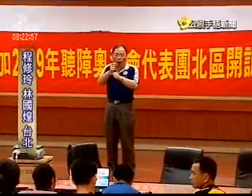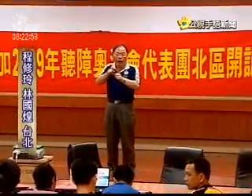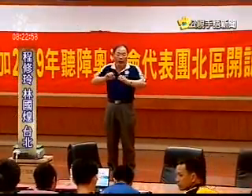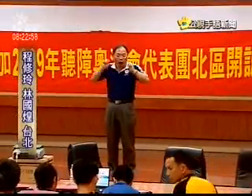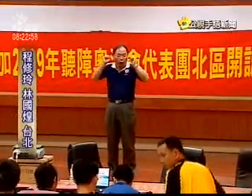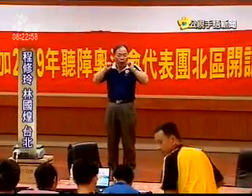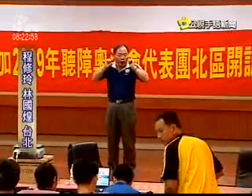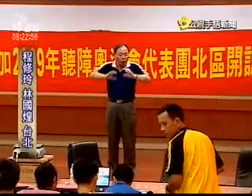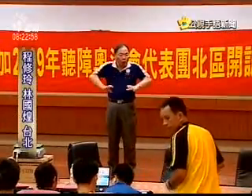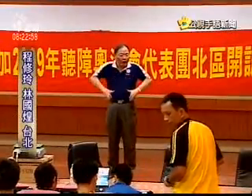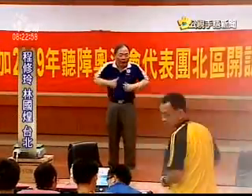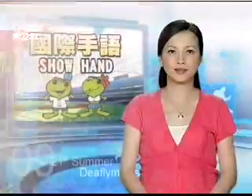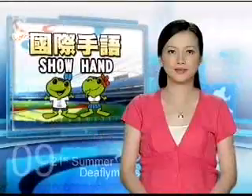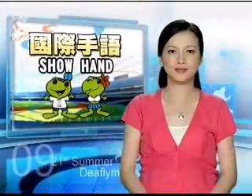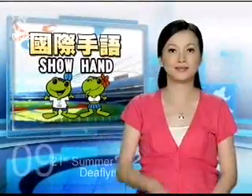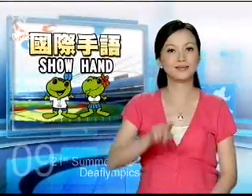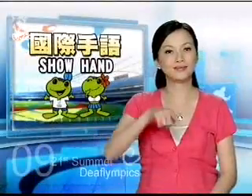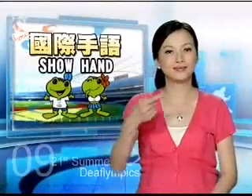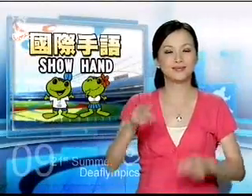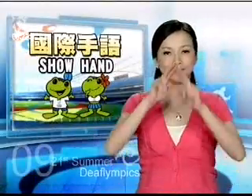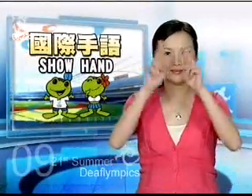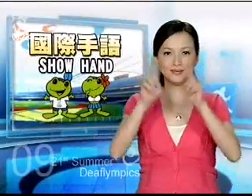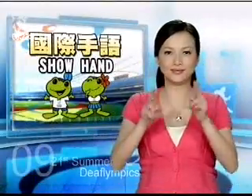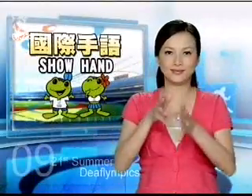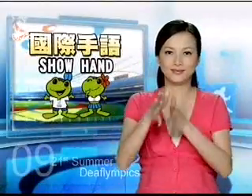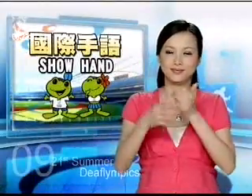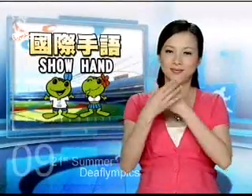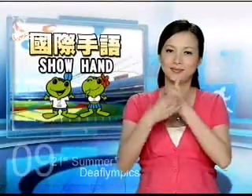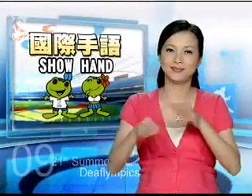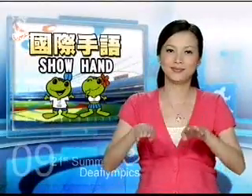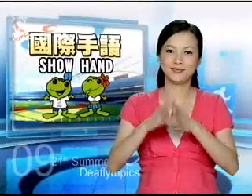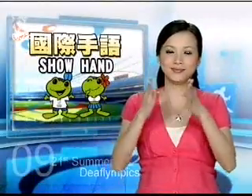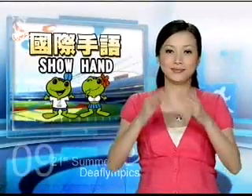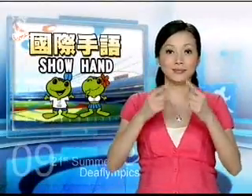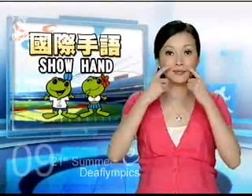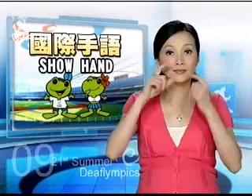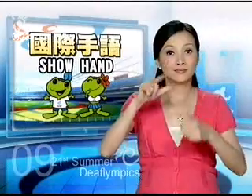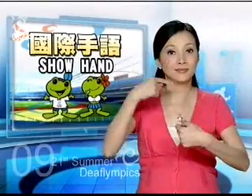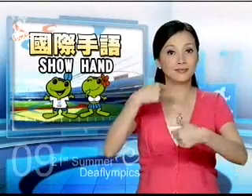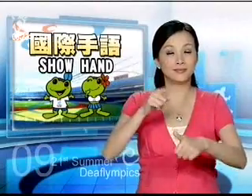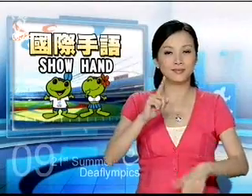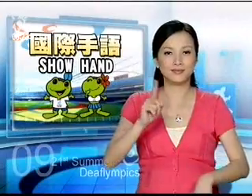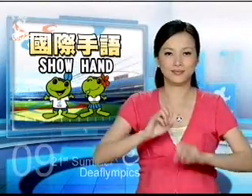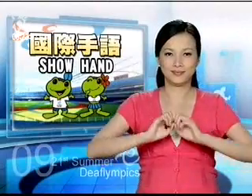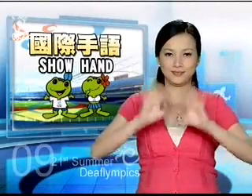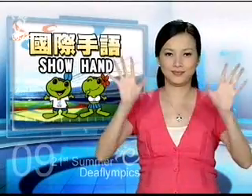北报道。 接下来国际事务的时间，看看武龙老师今天要教我们什么单